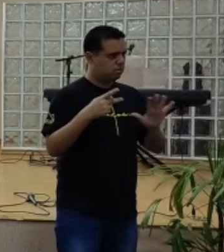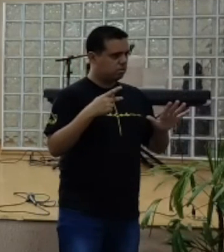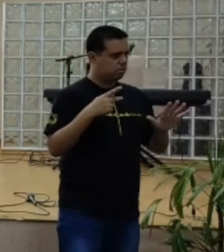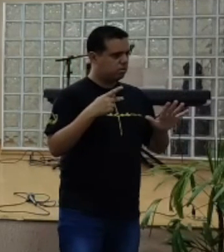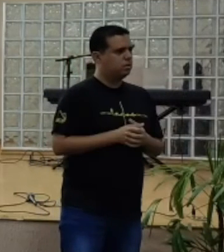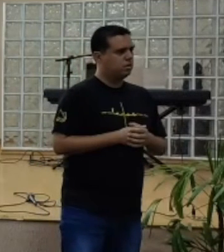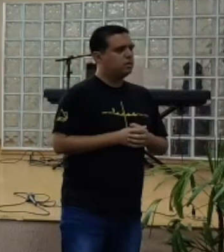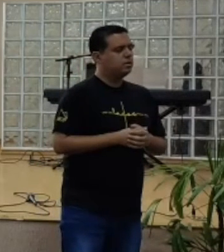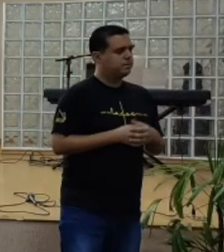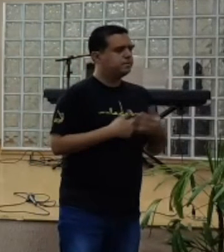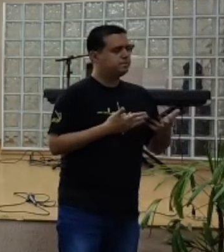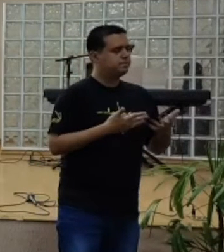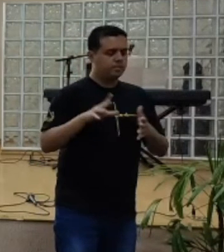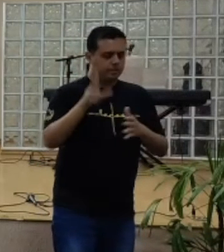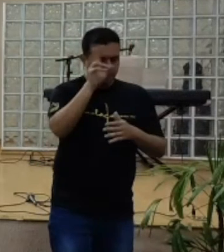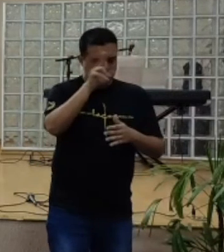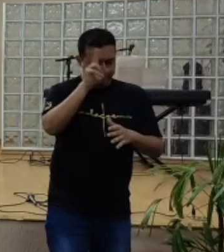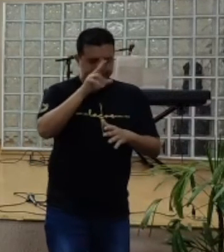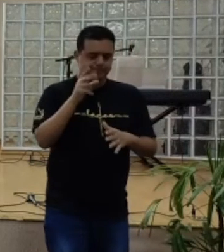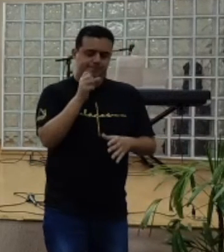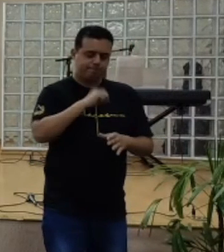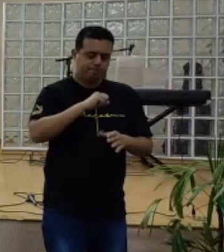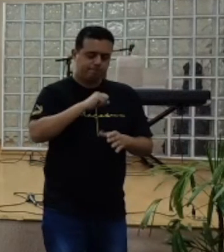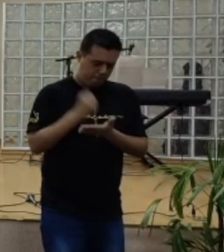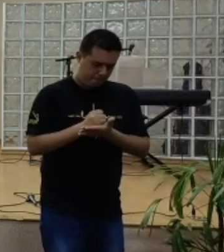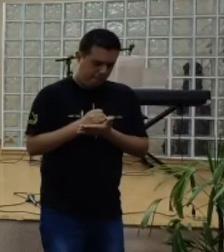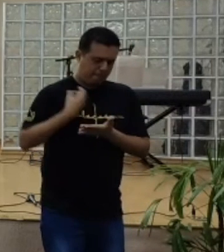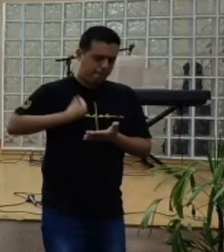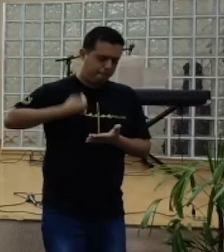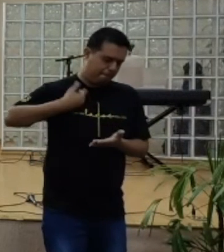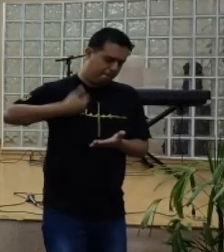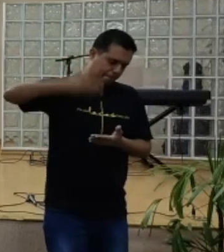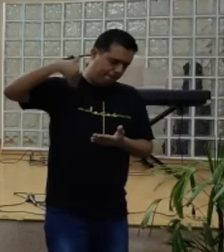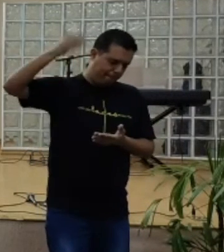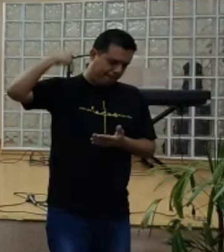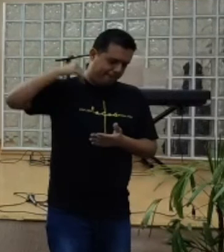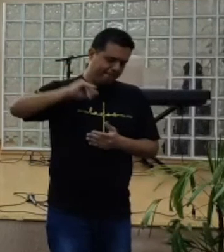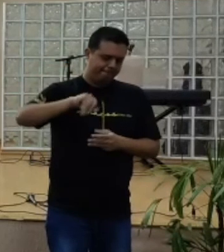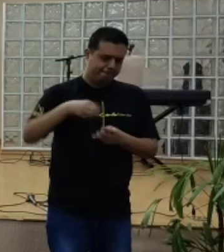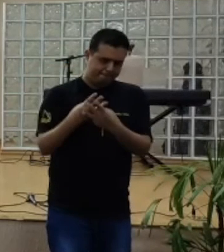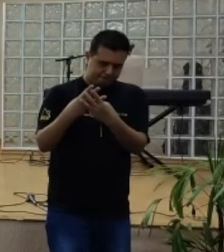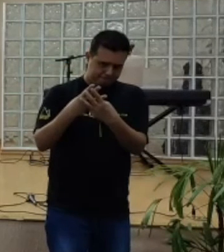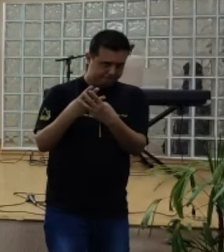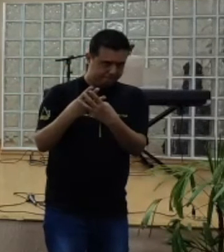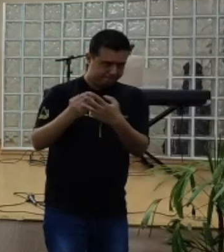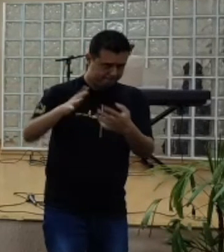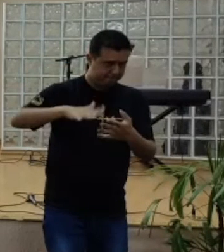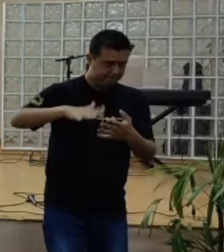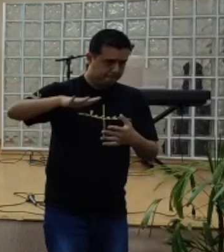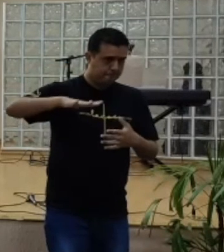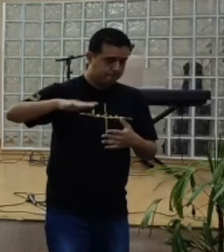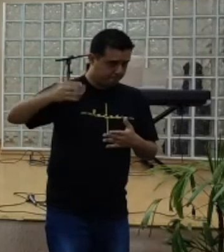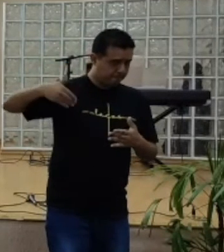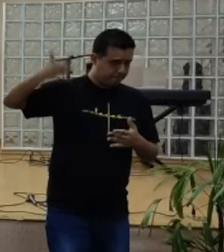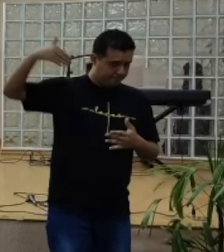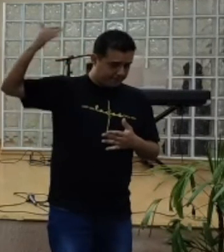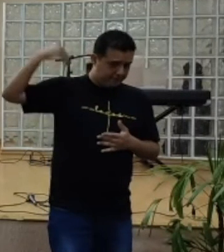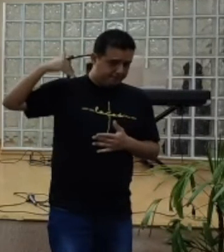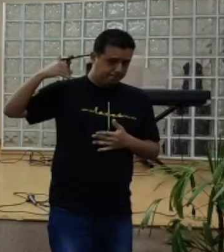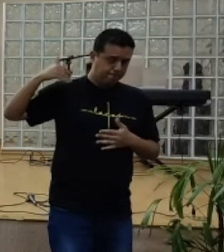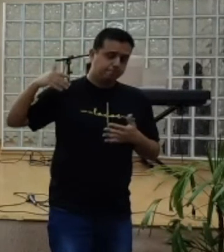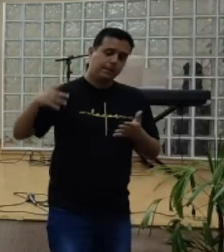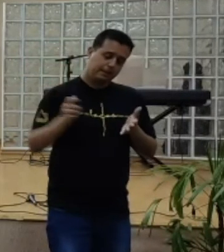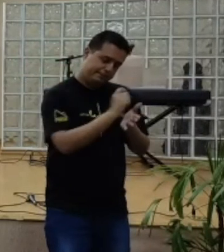história do Antigo Testamento, vivenciada por aqueles judeus, e trazer para eles, e fazer uma aplicação